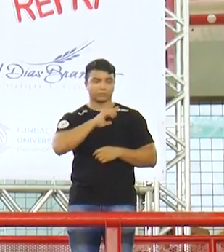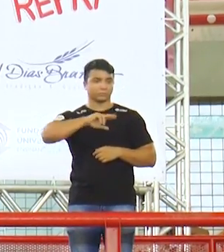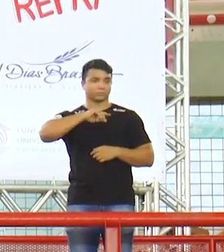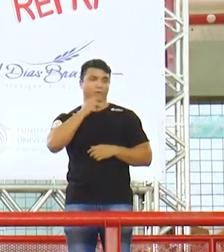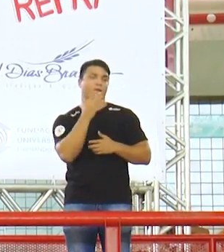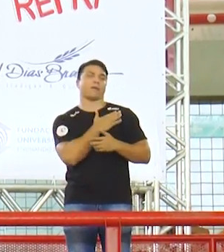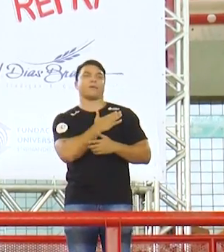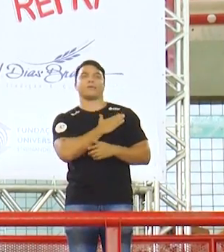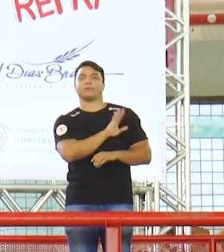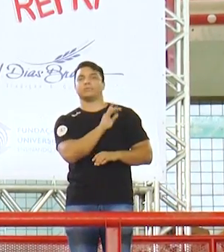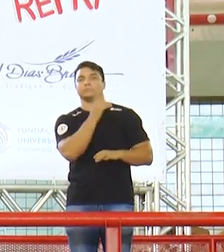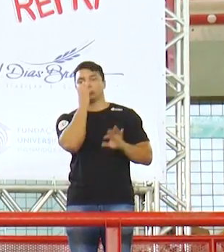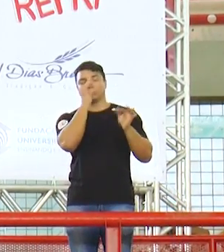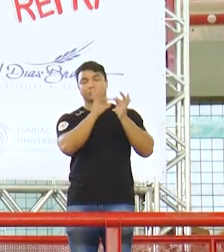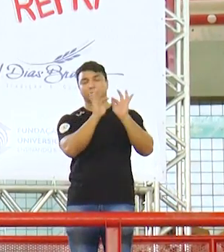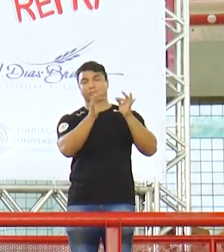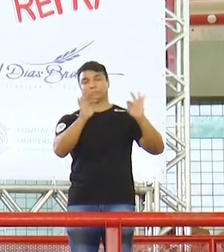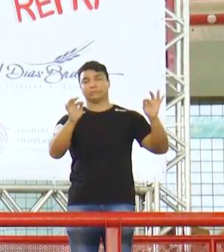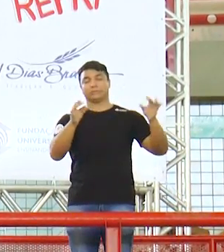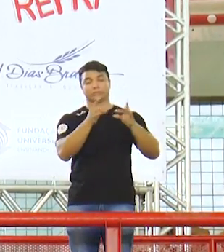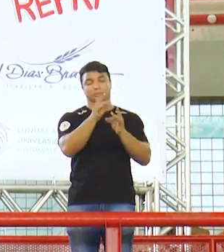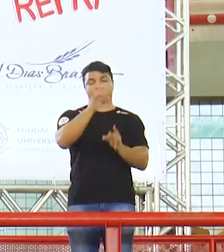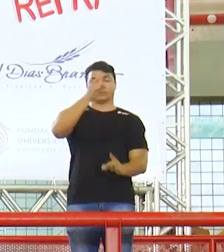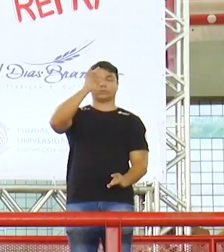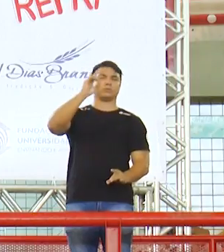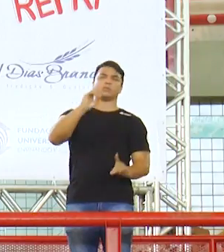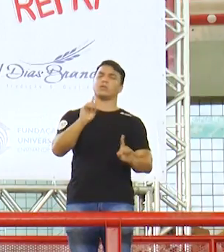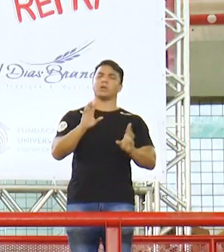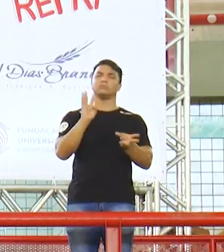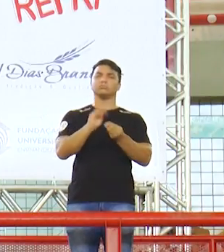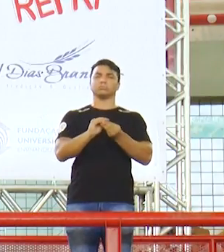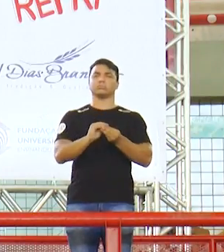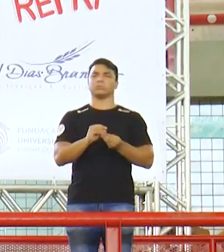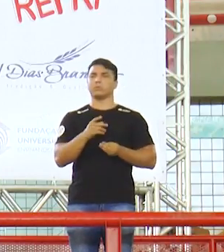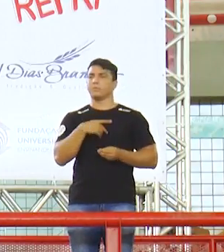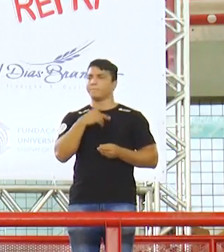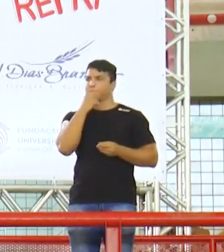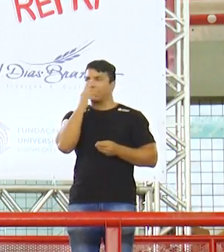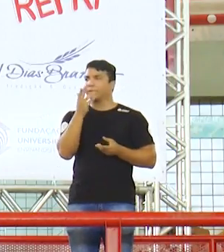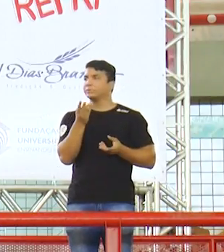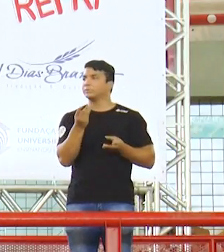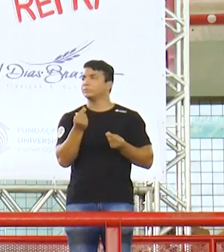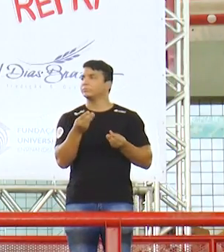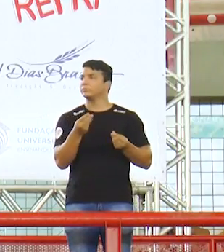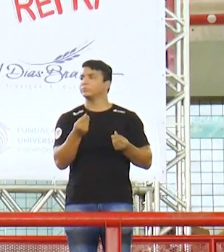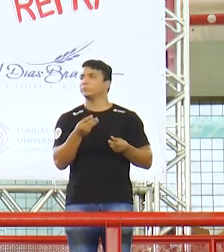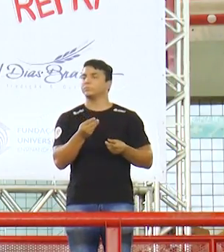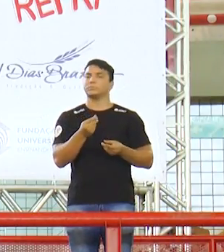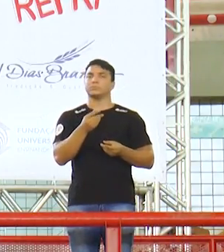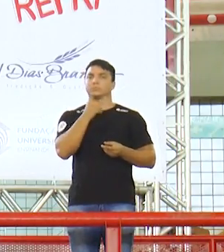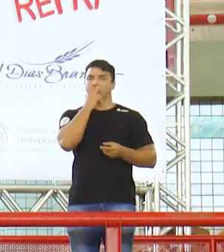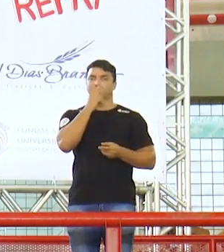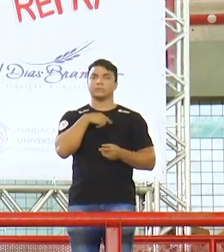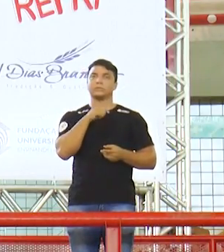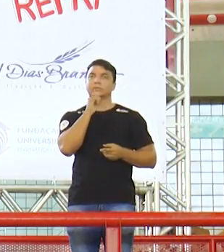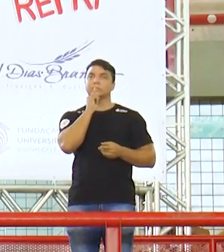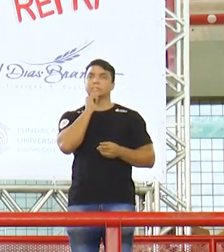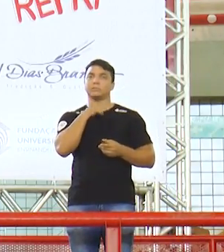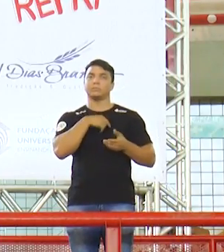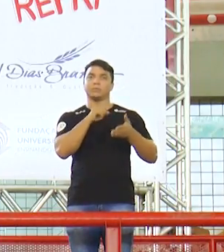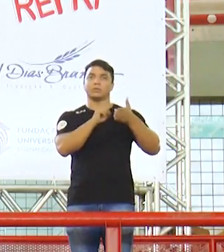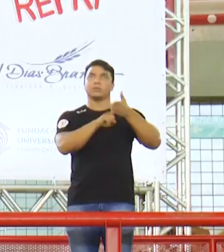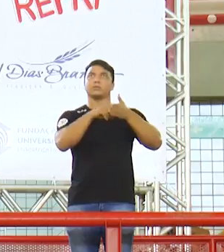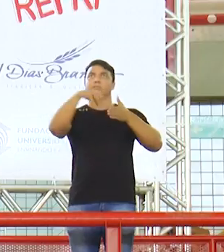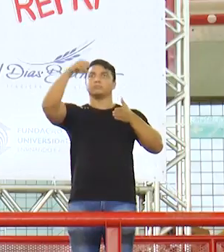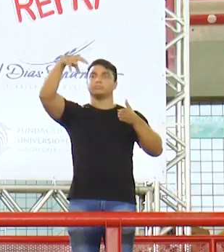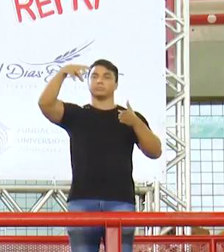gosta de expressões muito extensas. Ninguém aqui aciona o interruptor para acender a